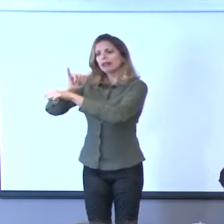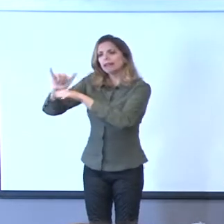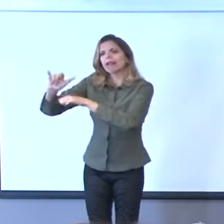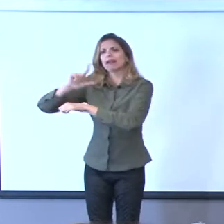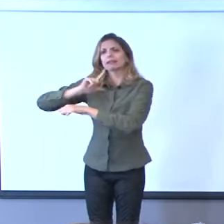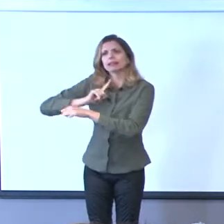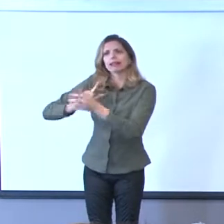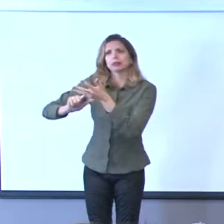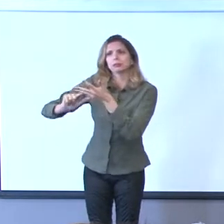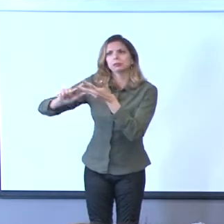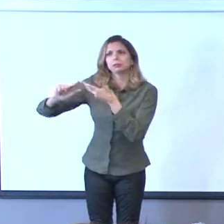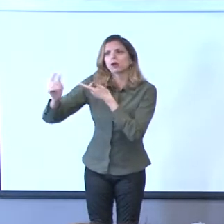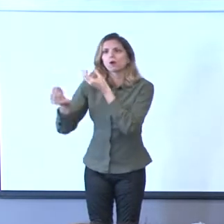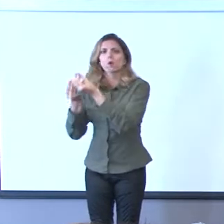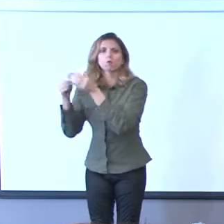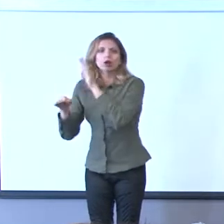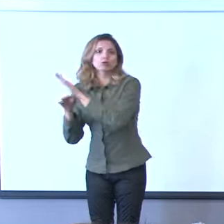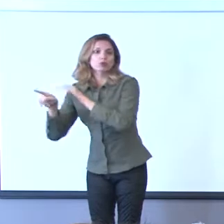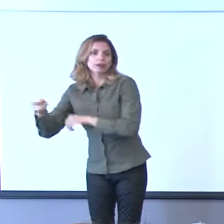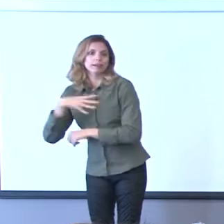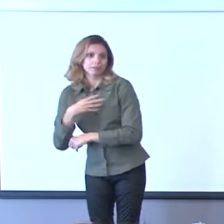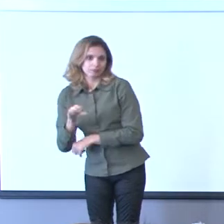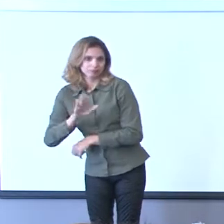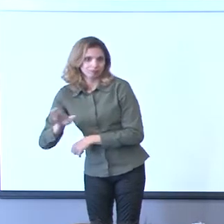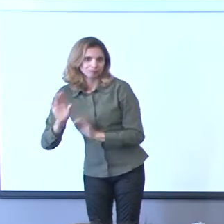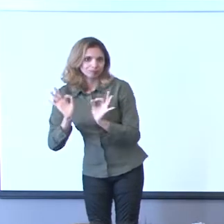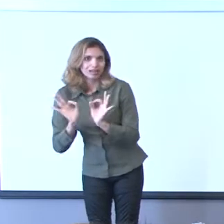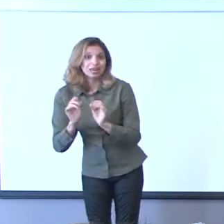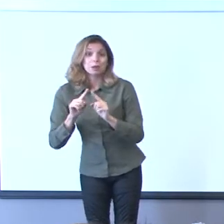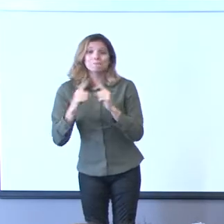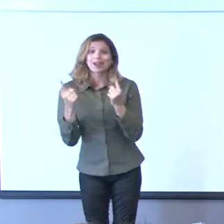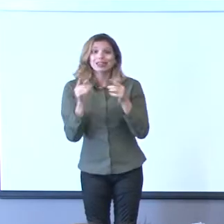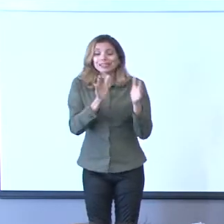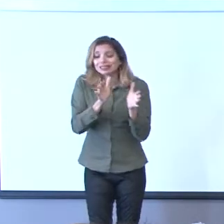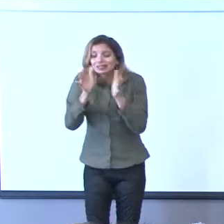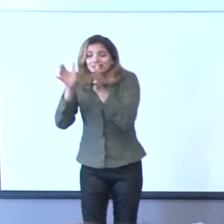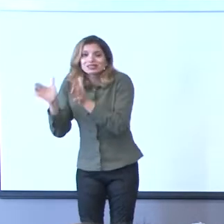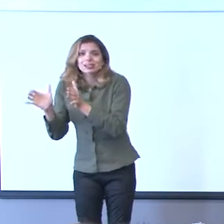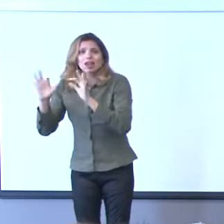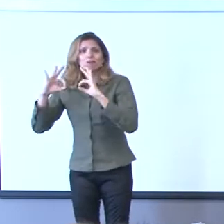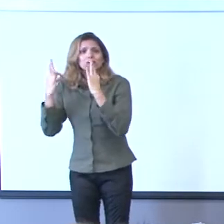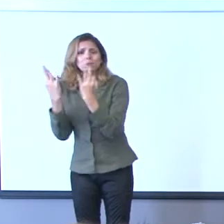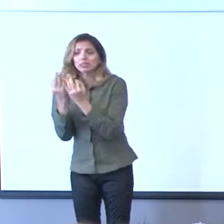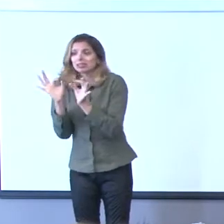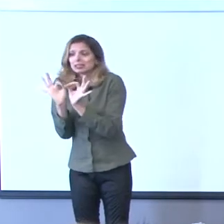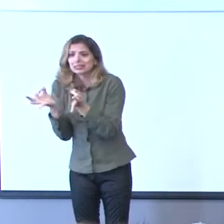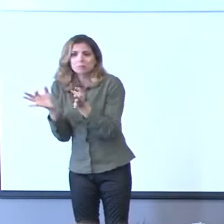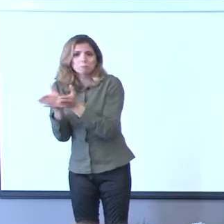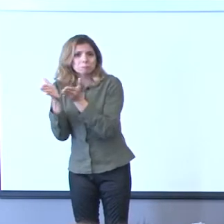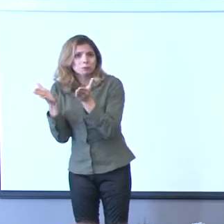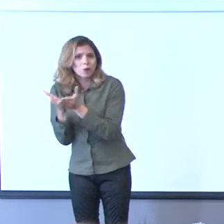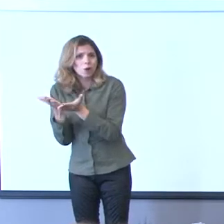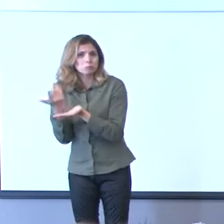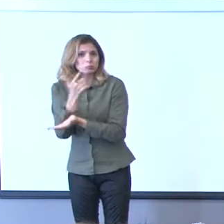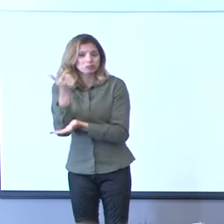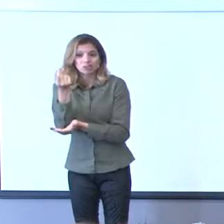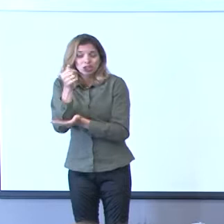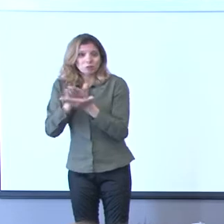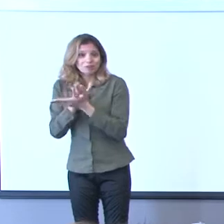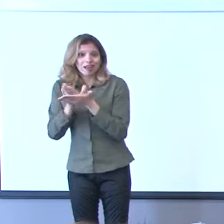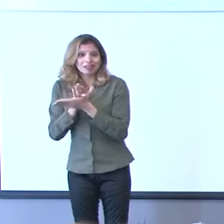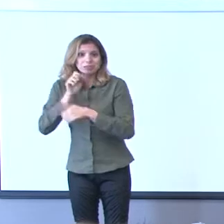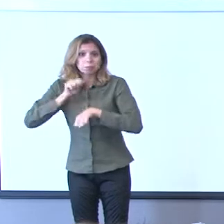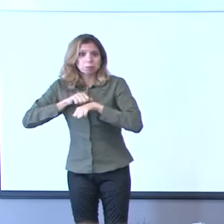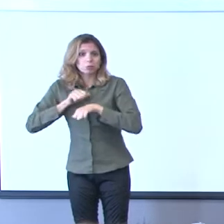escola acolha esse aluno. Agora, quando a gente pensa nas famílias mais vulneráveis, a realidade que a gente encontra é